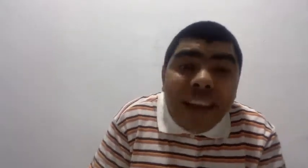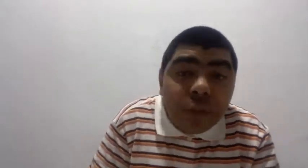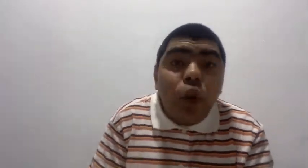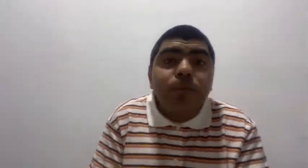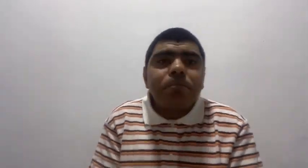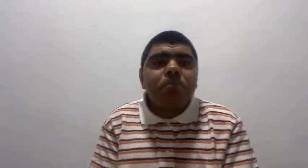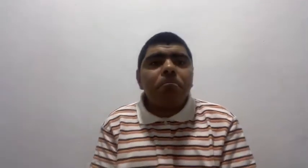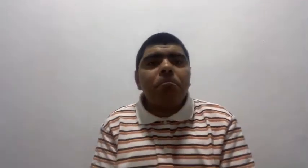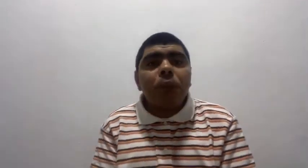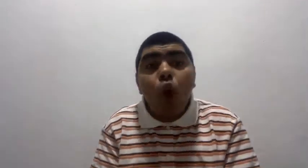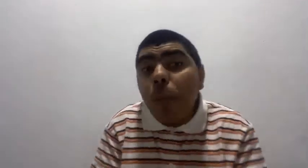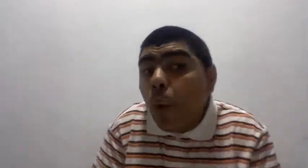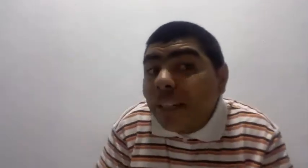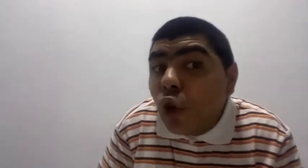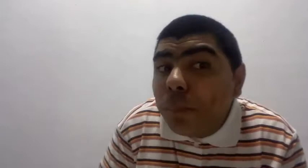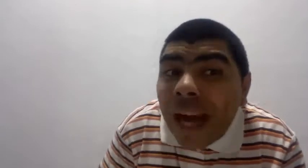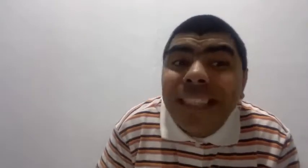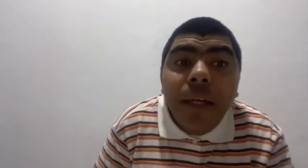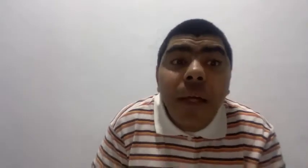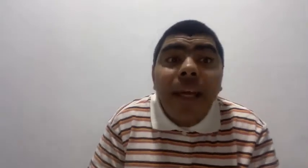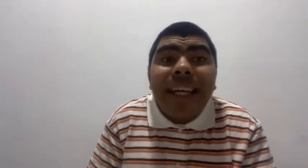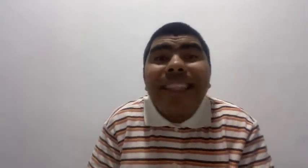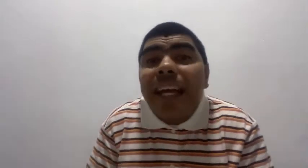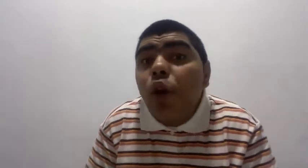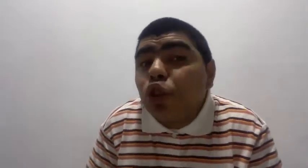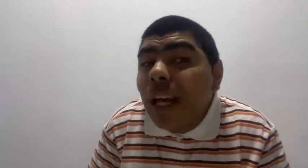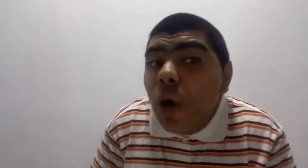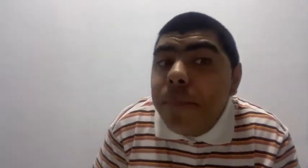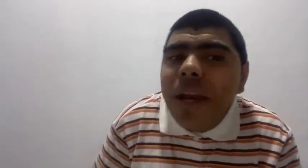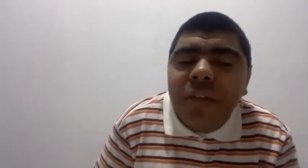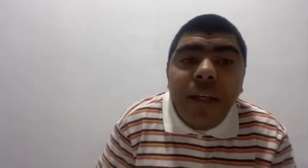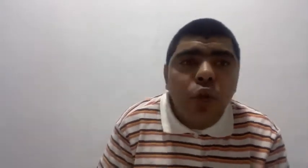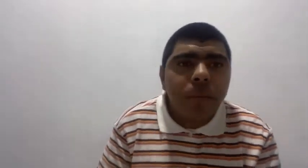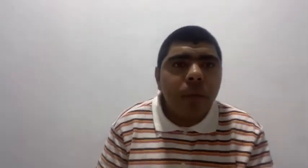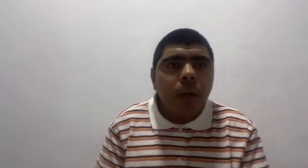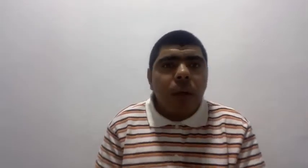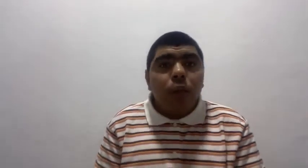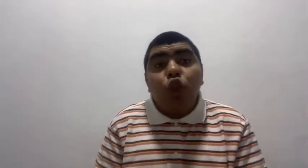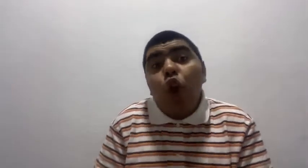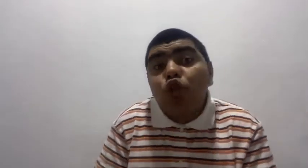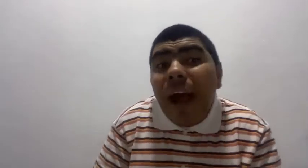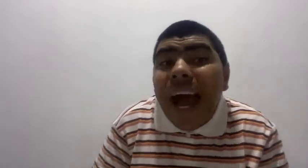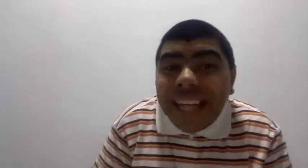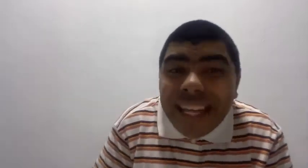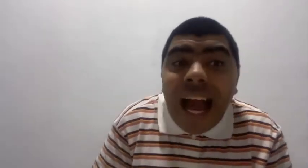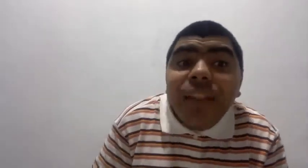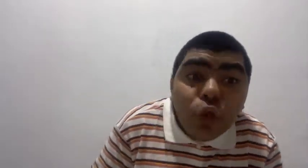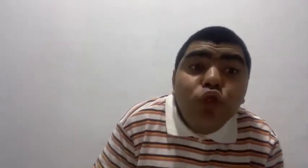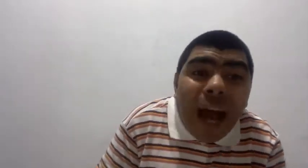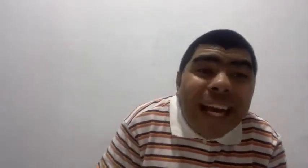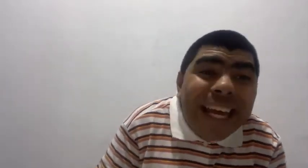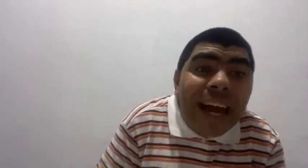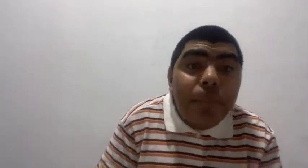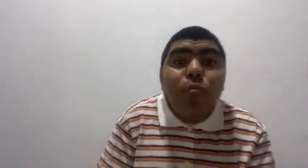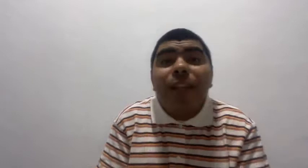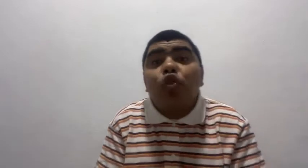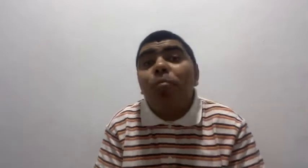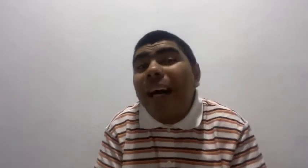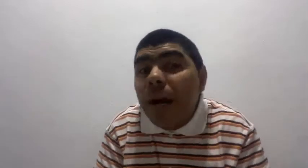perfecto como vuestro Padre que está en los cielos es perfecto. Dios anhela, Jesús anhela por medio de su palabra,